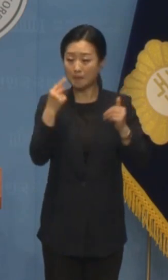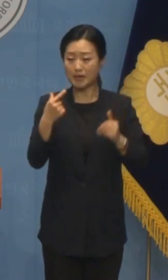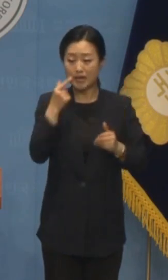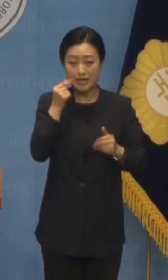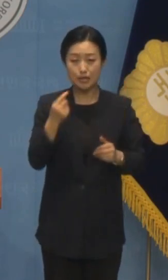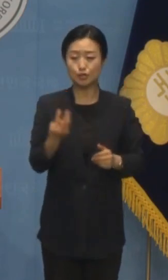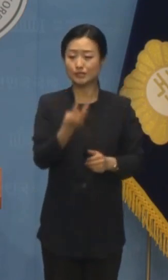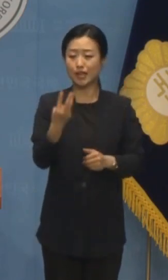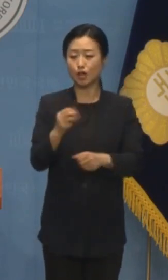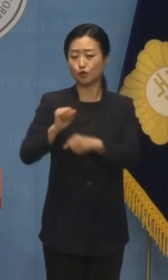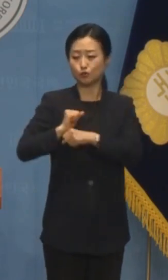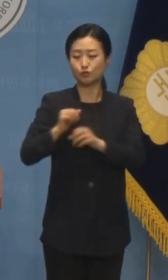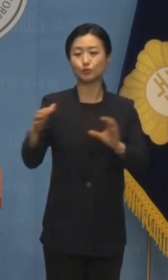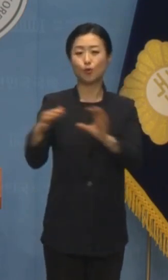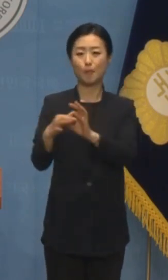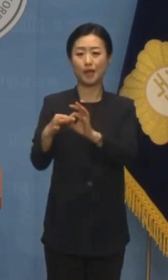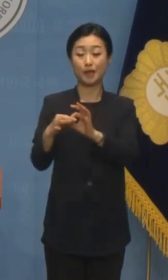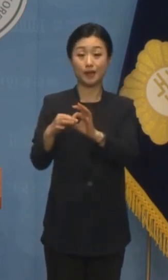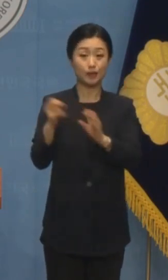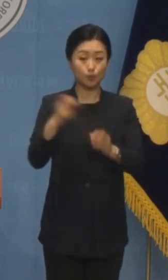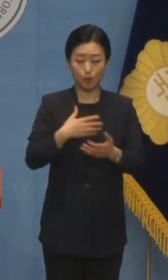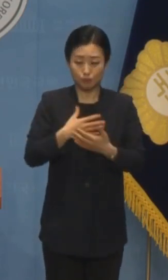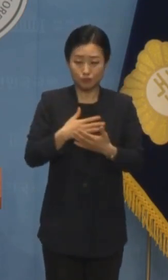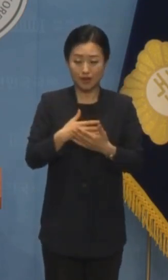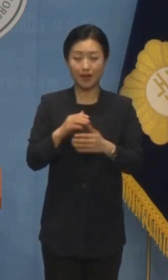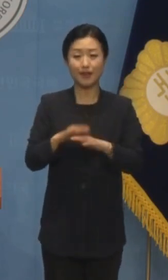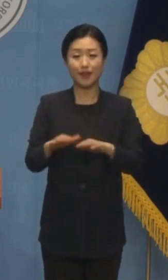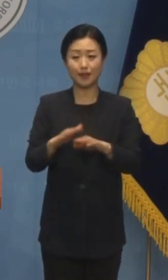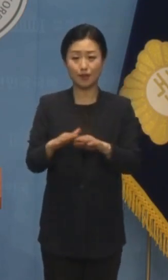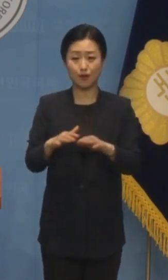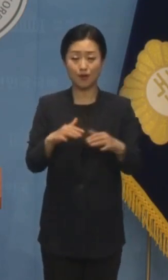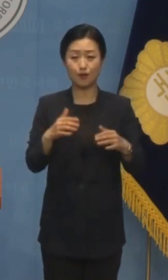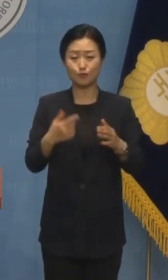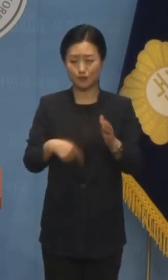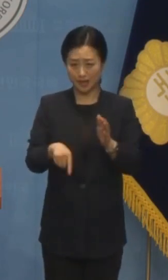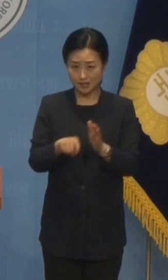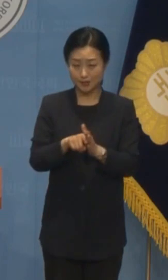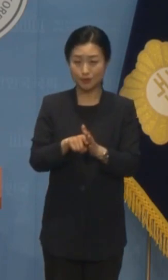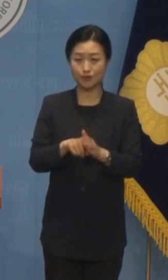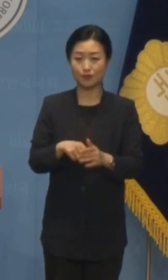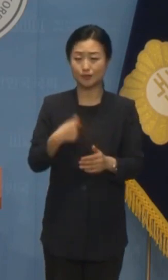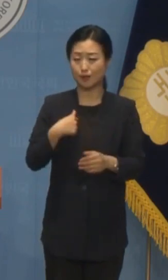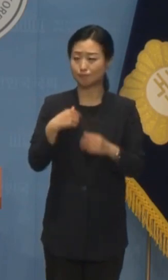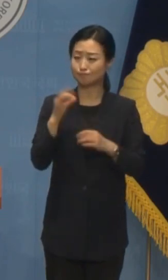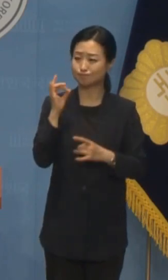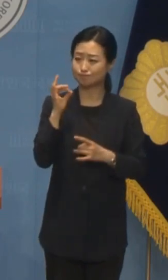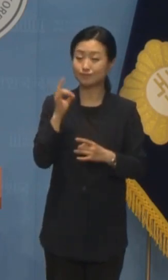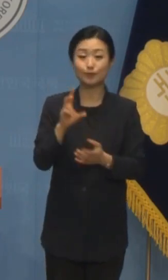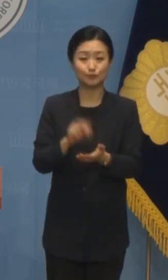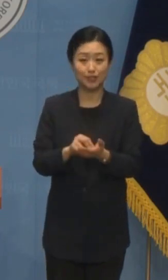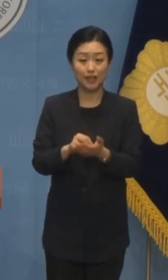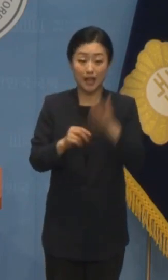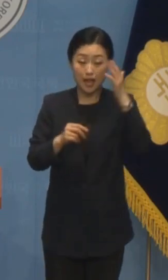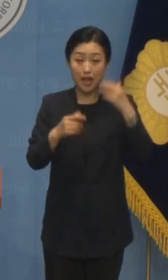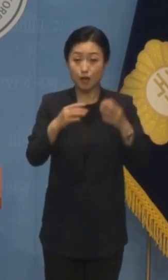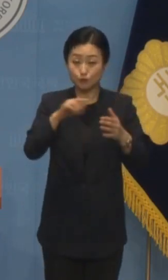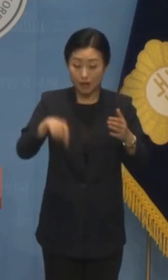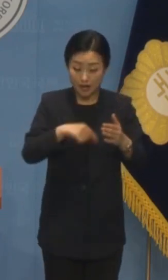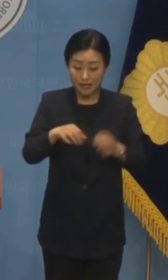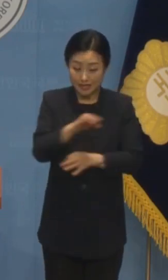올인 전략과 불필요한 긴장과 전쟁 위협으로 대체하고 있을 뿐입니다. 사실상 한국의